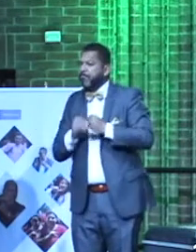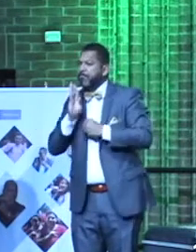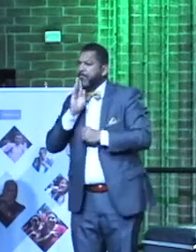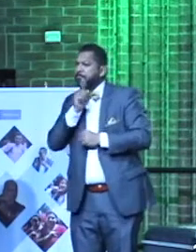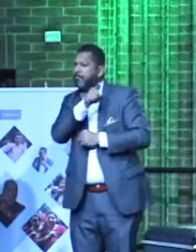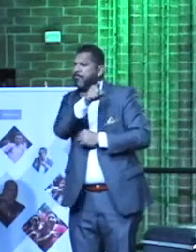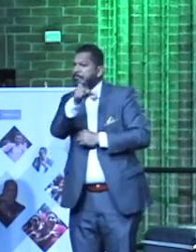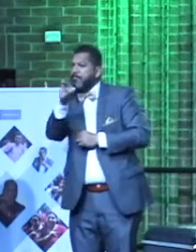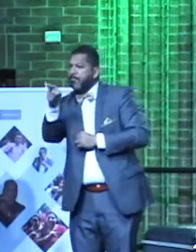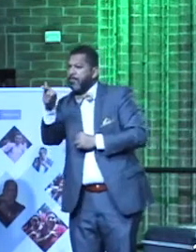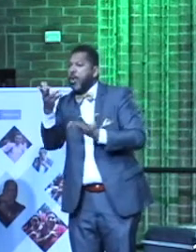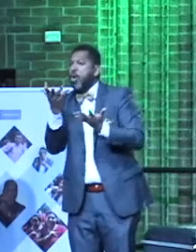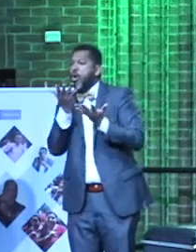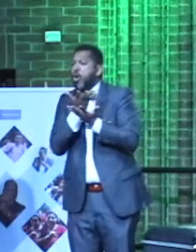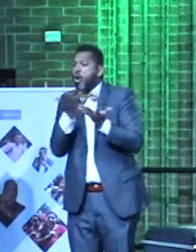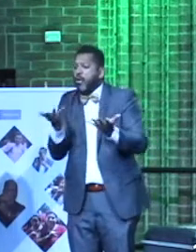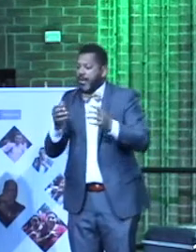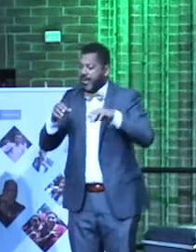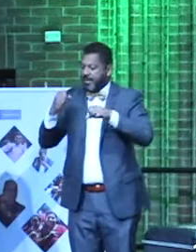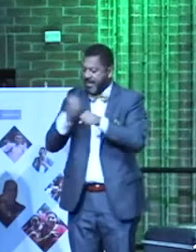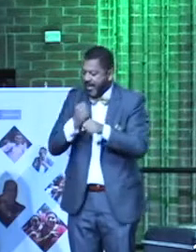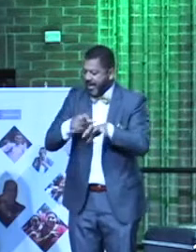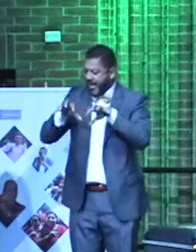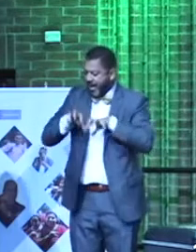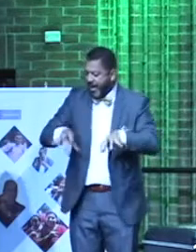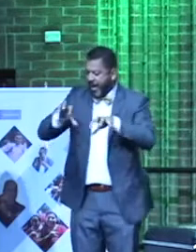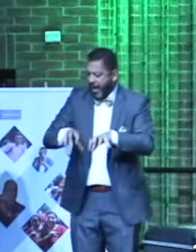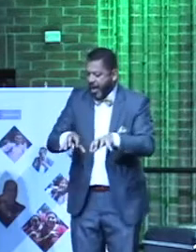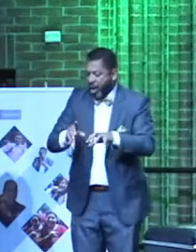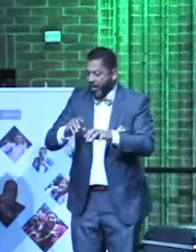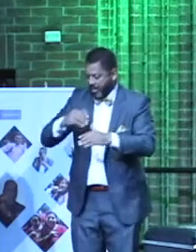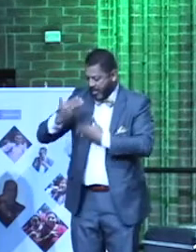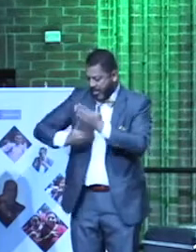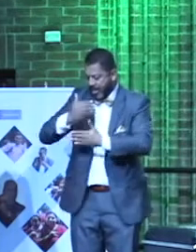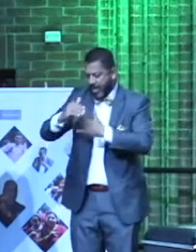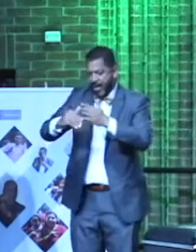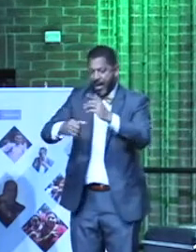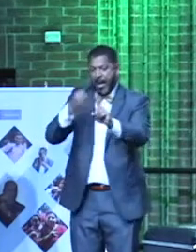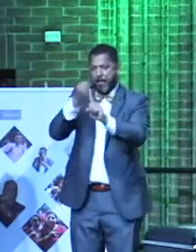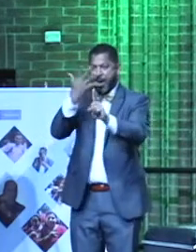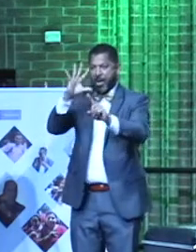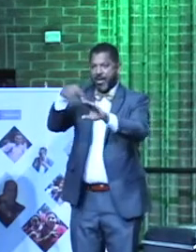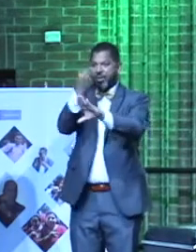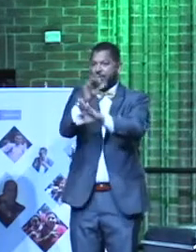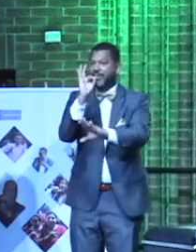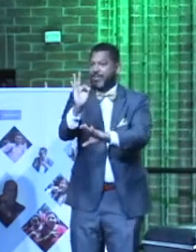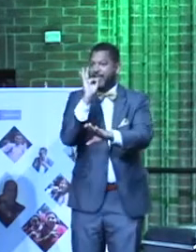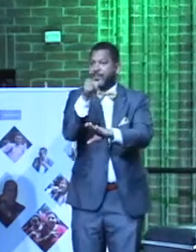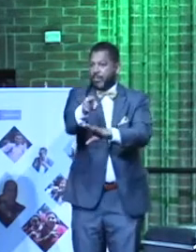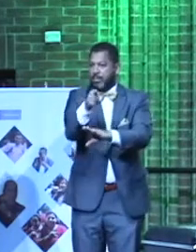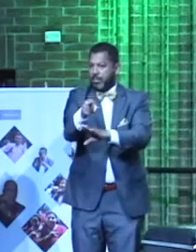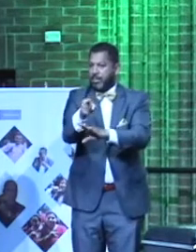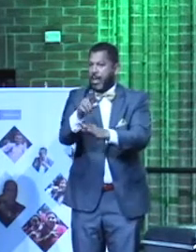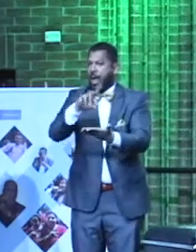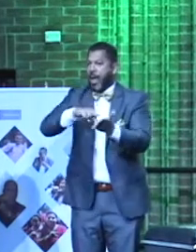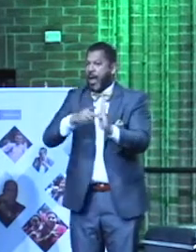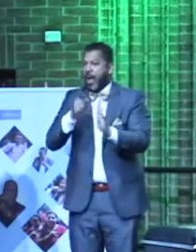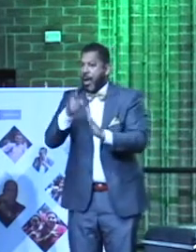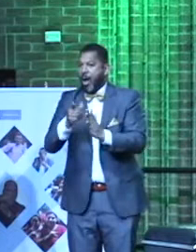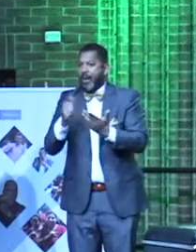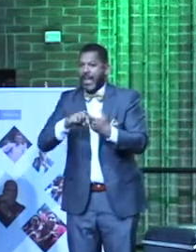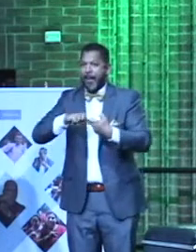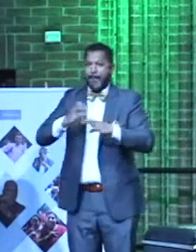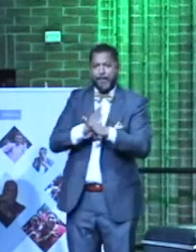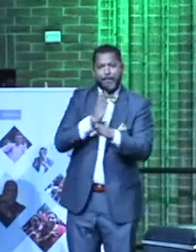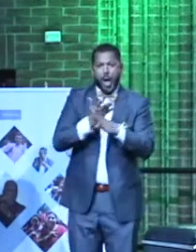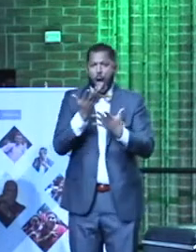identificáramos aquellas cosas, acciones que pudieran detonar unos resultados muy grandes y eliminar los cuellos de botella para